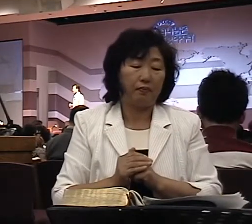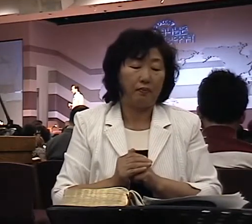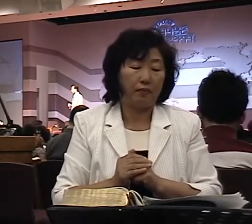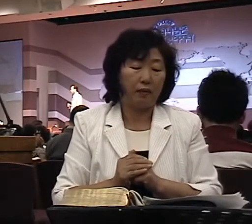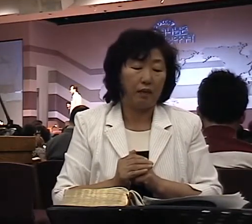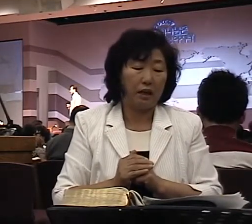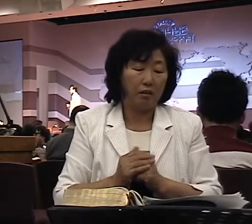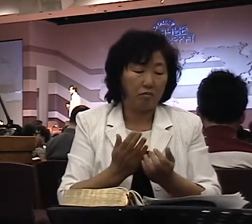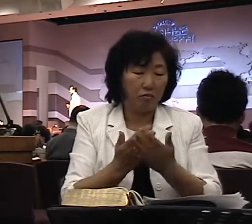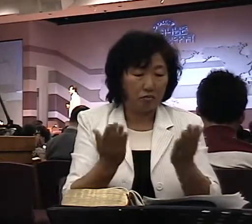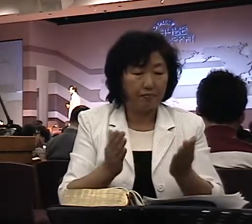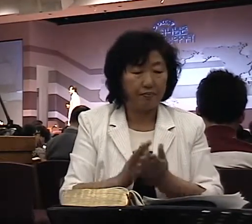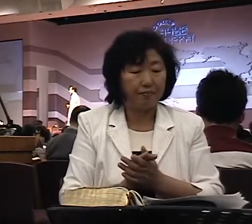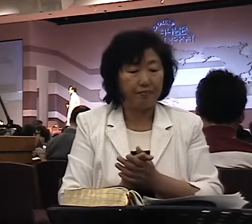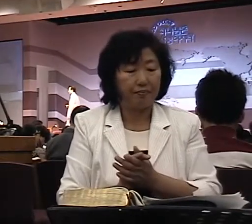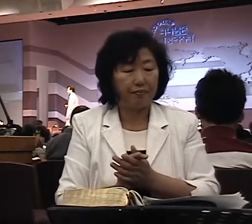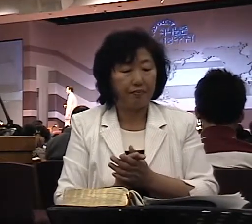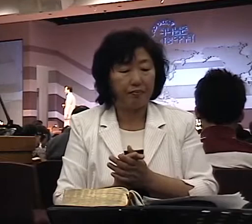여러분,